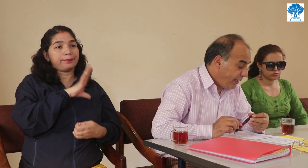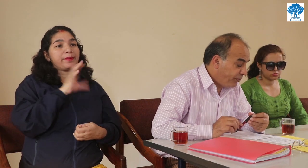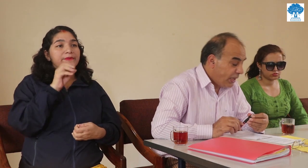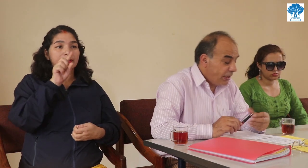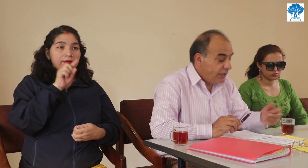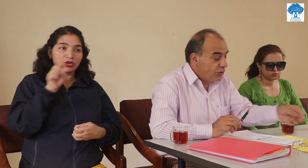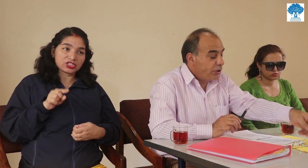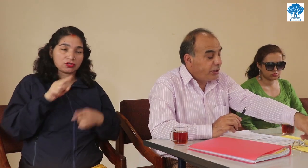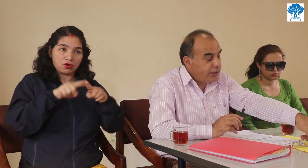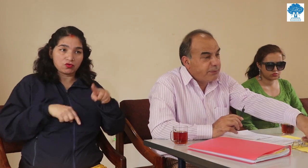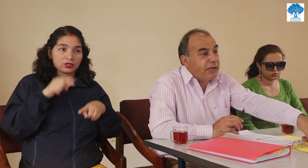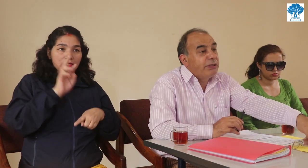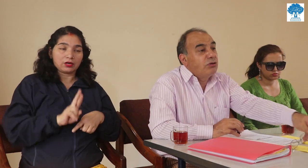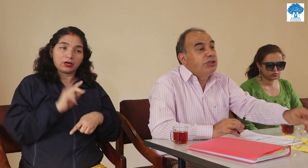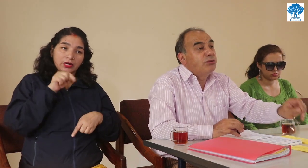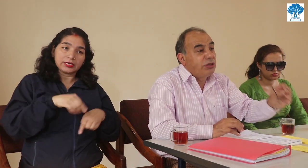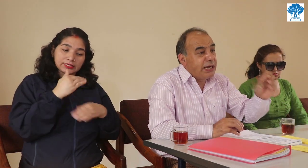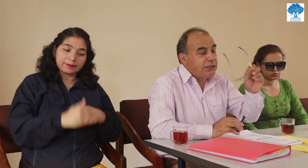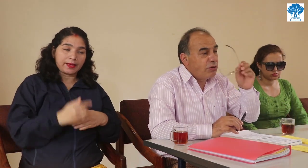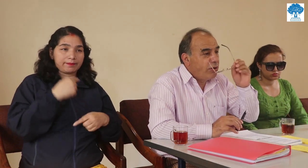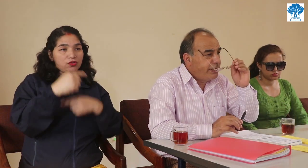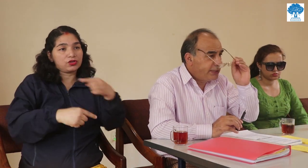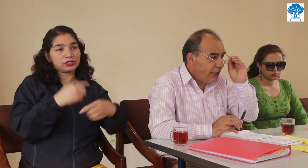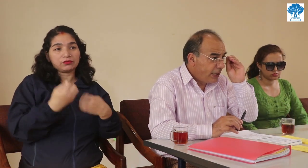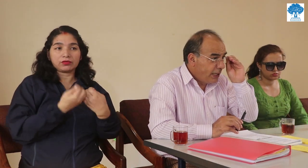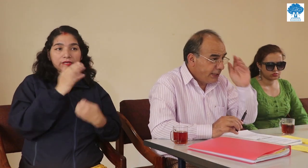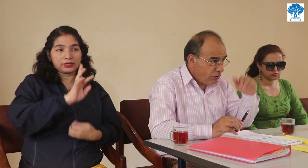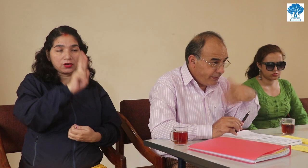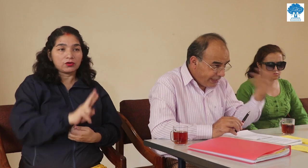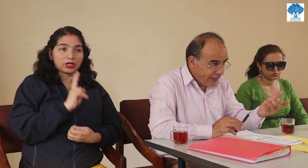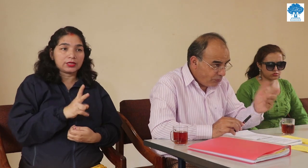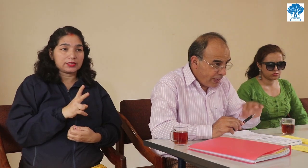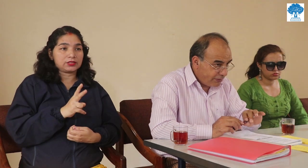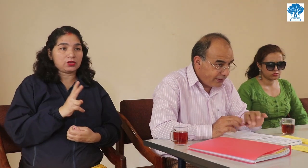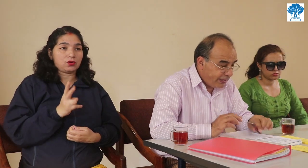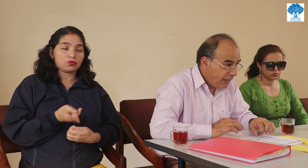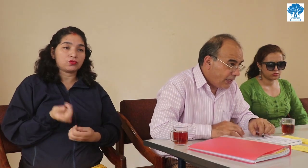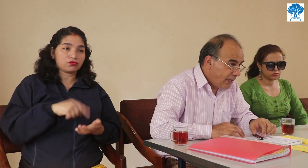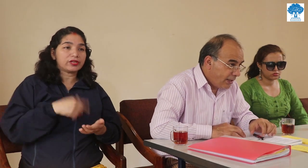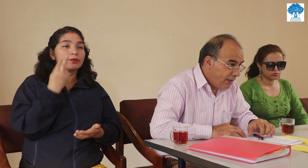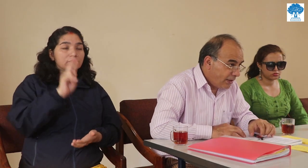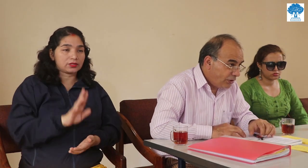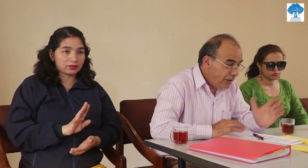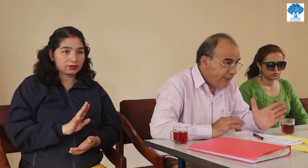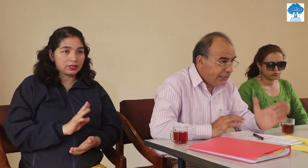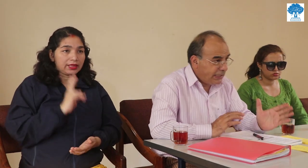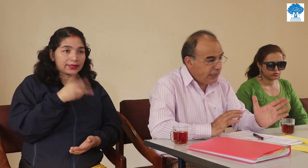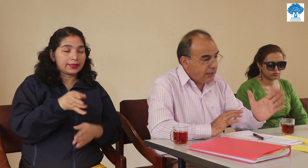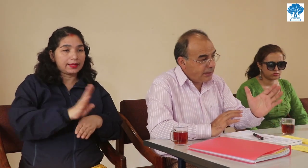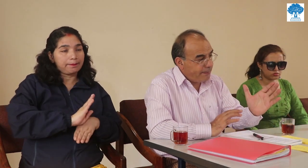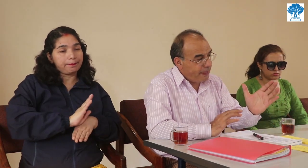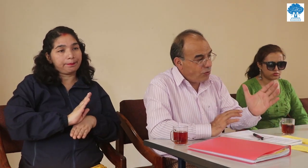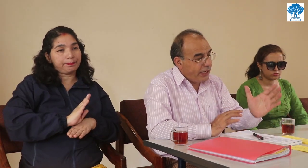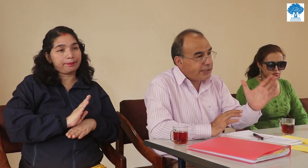प्रोग्रामको अघि, र त्यसको चाहिँ अहिलेसम्म हामी कन्टिन्यू गरिरहेछौँ। र अब अहिले चाहिँ त्यसको डिबेट के सुरु भएको छ भने त्यति बेला